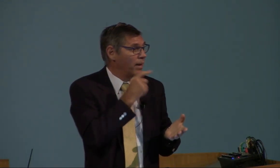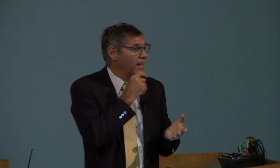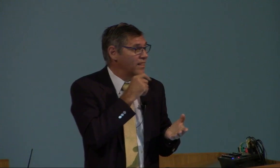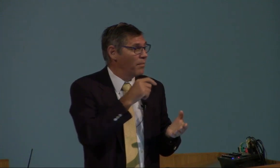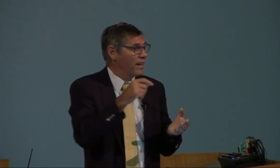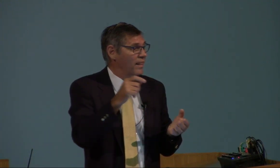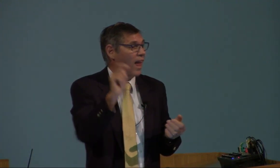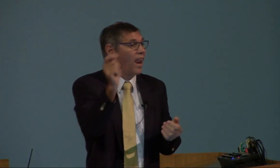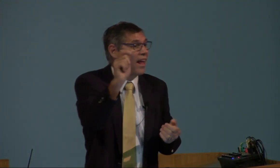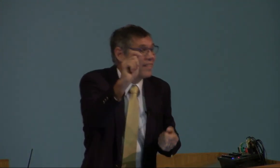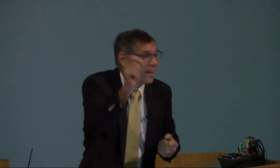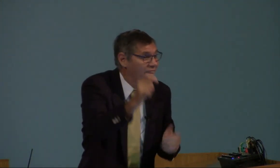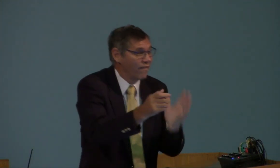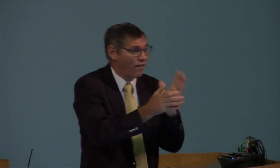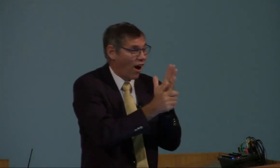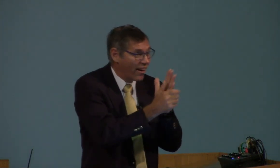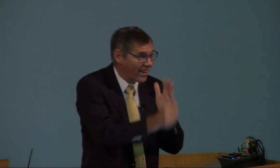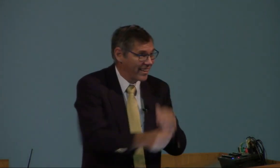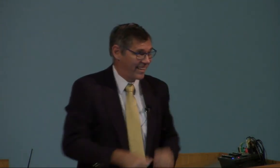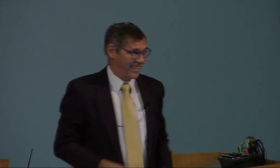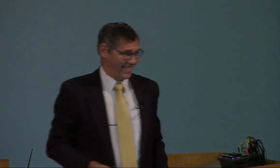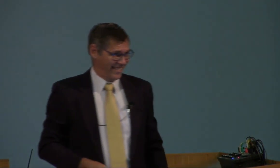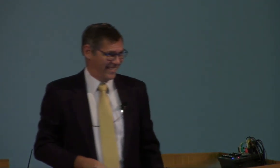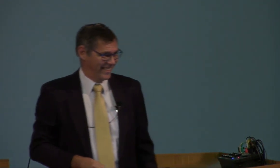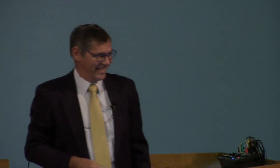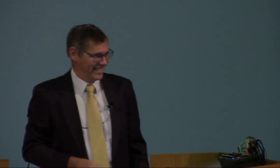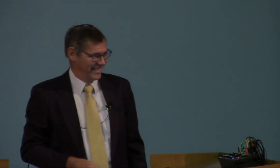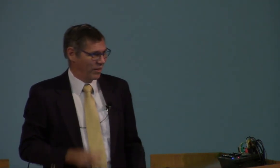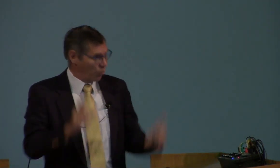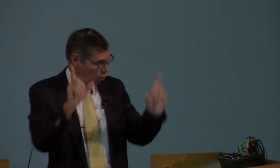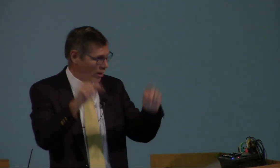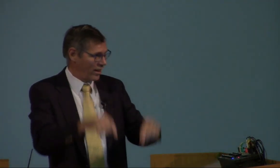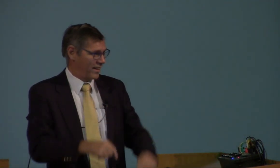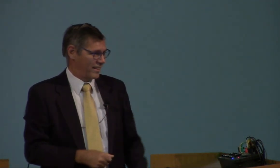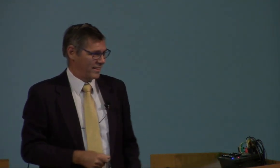met talente, vaardighede, wat wonderlik is.